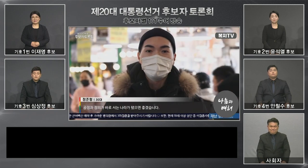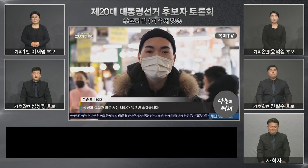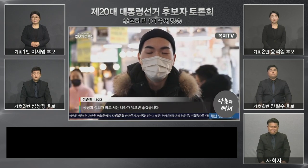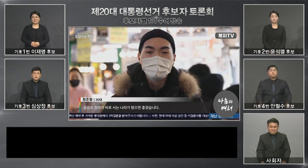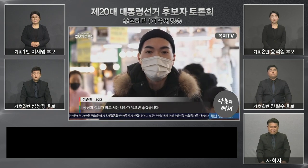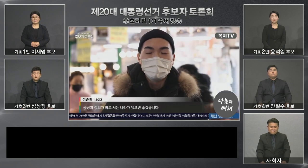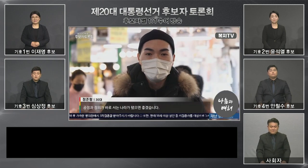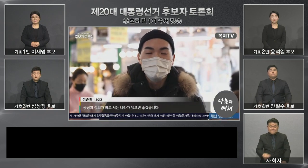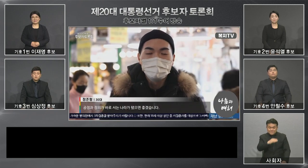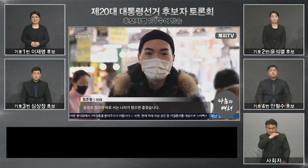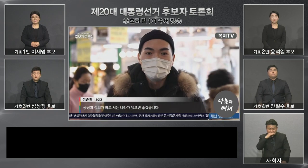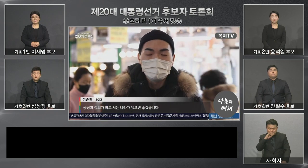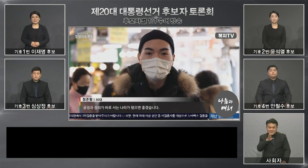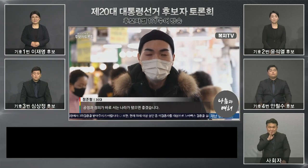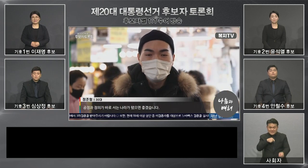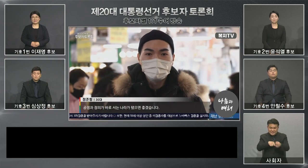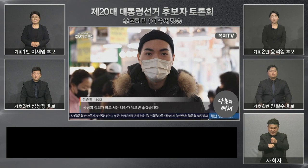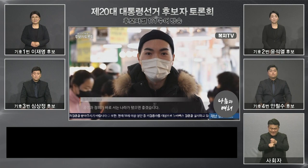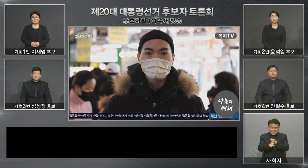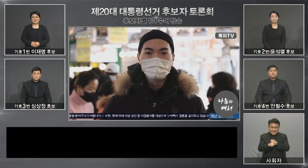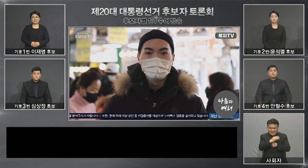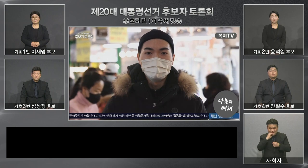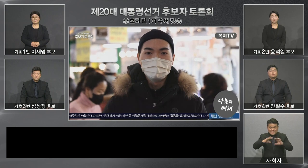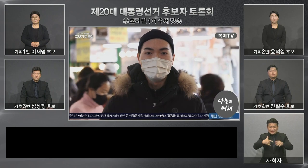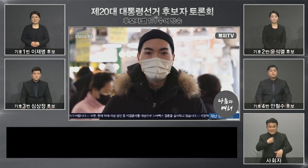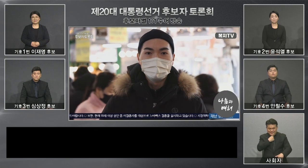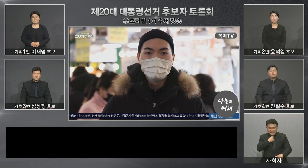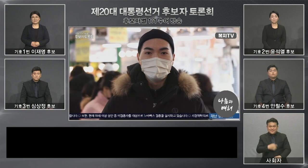공정과 정의가 바로 서는 나라가 됐으면 좋겠습니다.